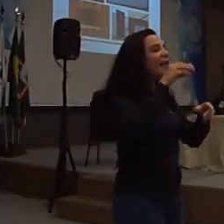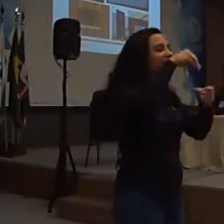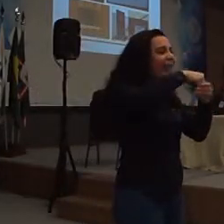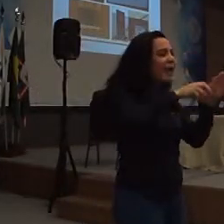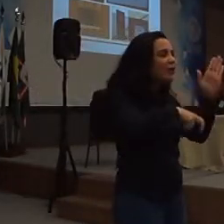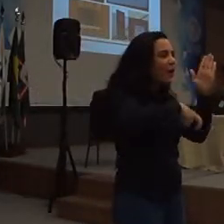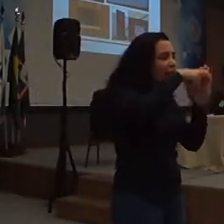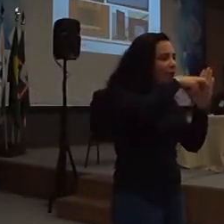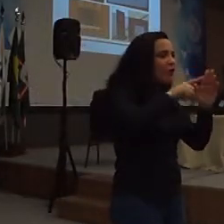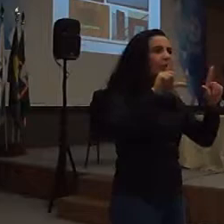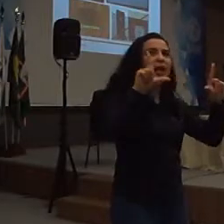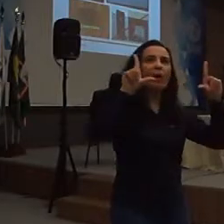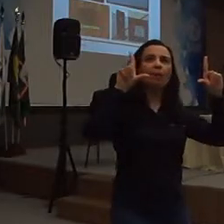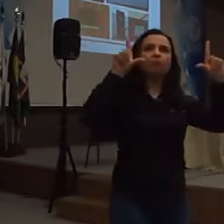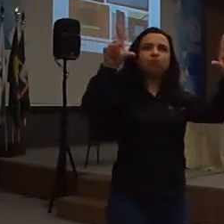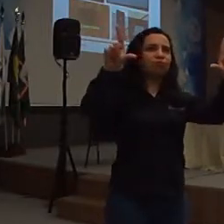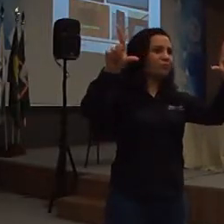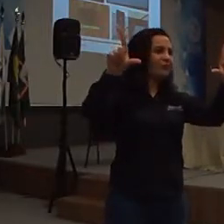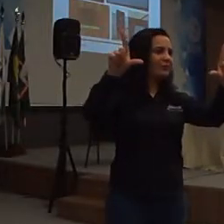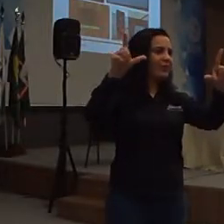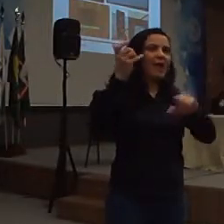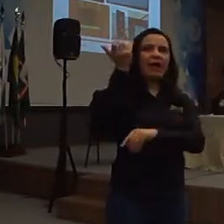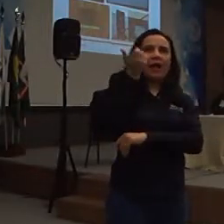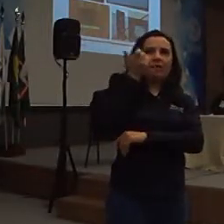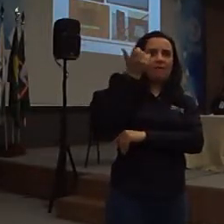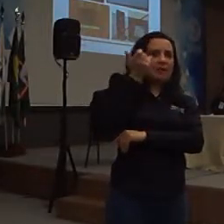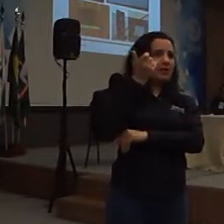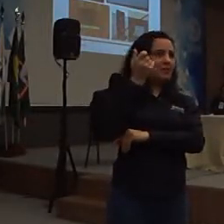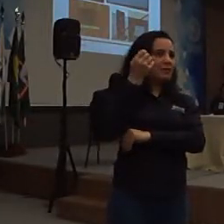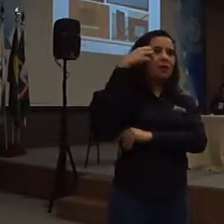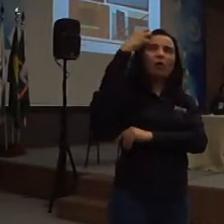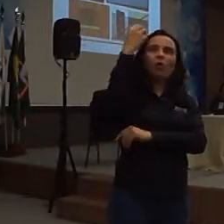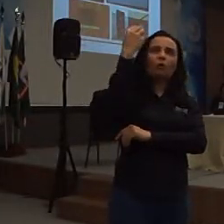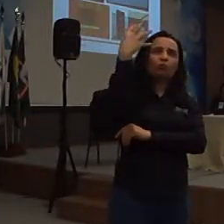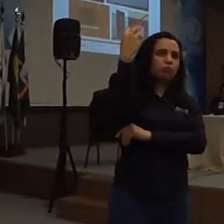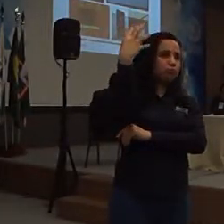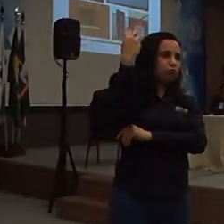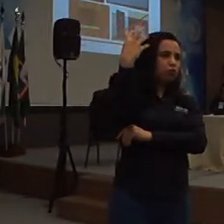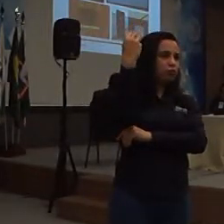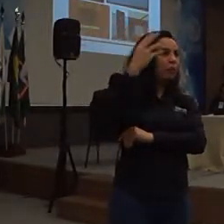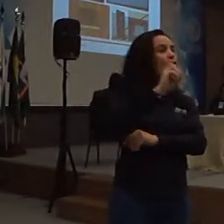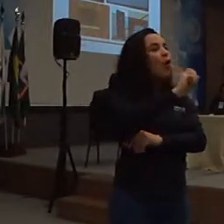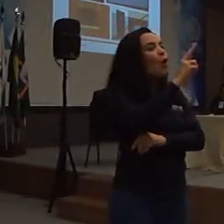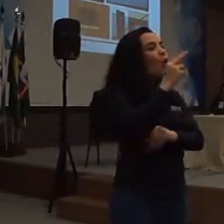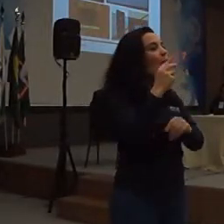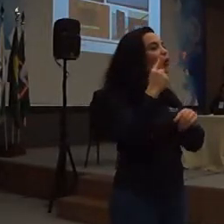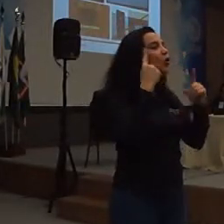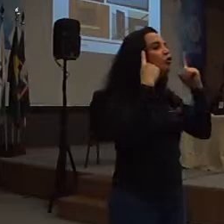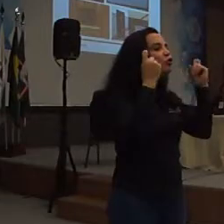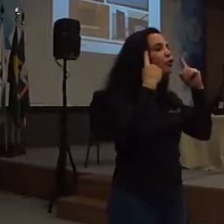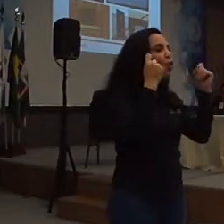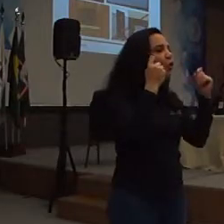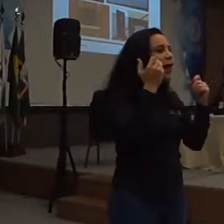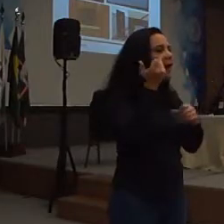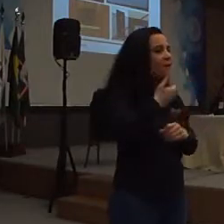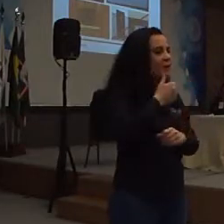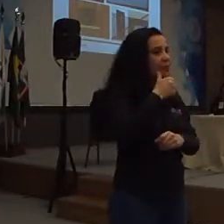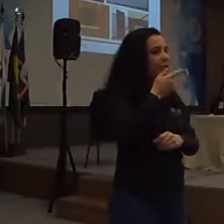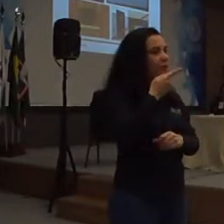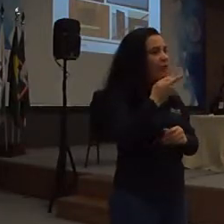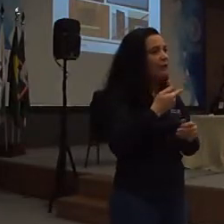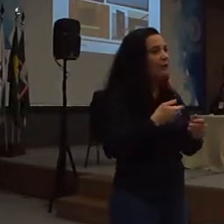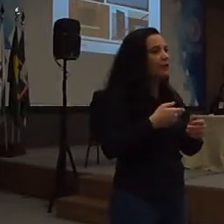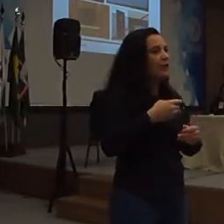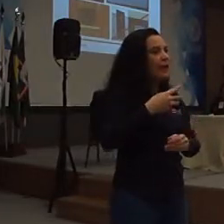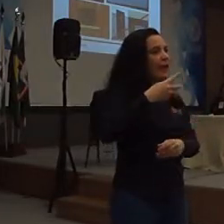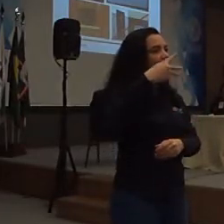É aquela questão, eu falo muito com meus alunos, vou falar aqui também, por que você coloca a porta de 70 no banheiro? Alguém sabe explicar?